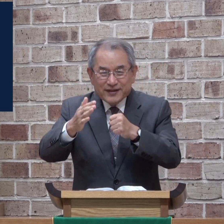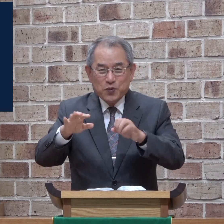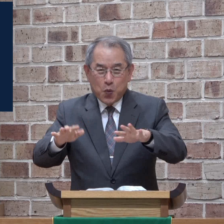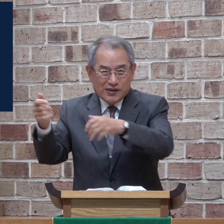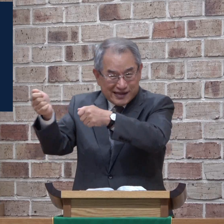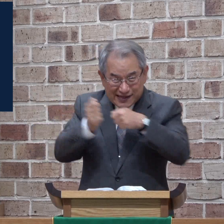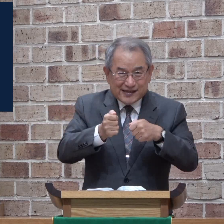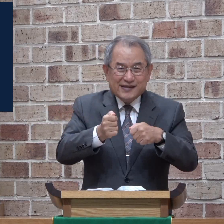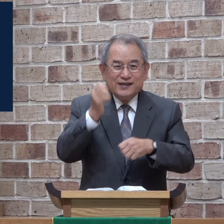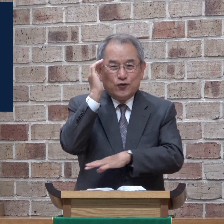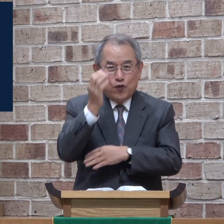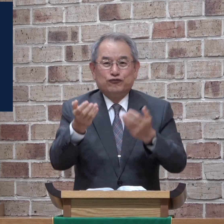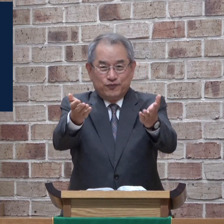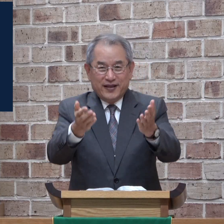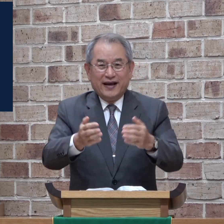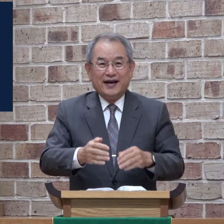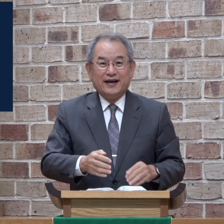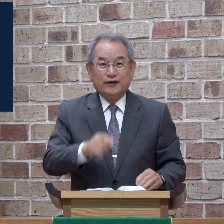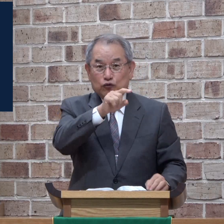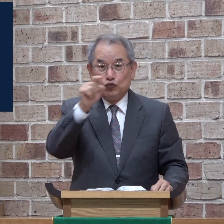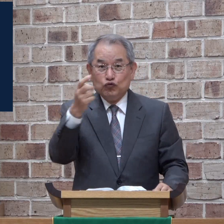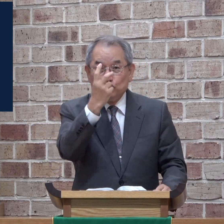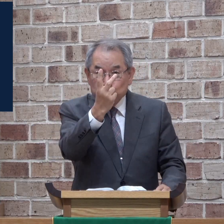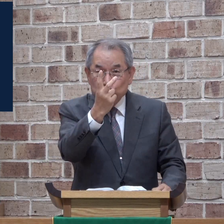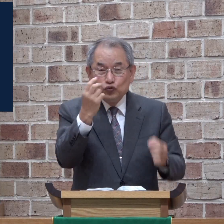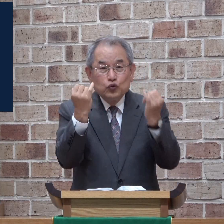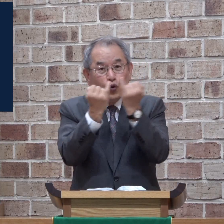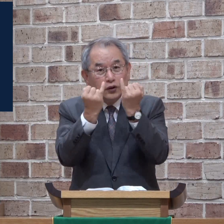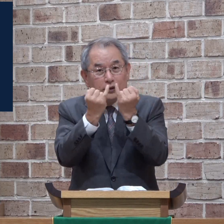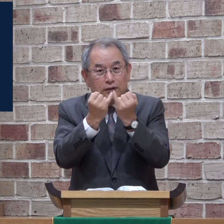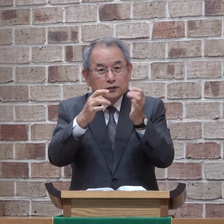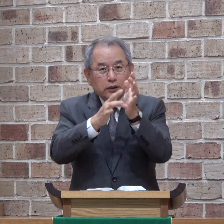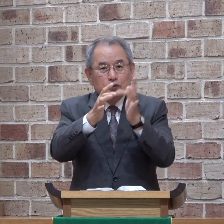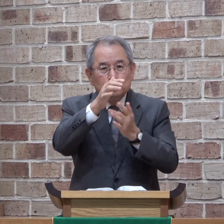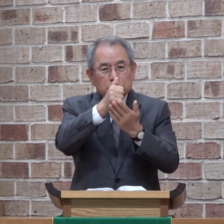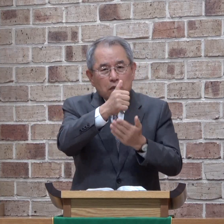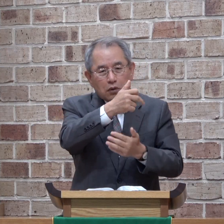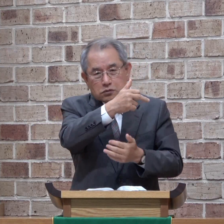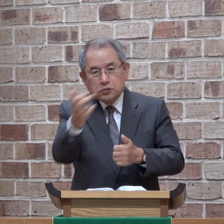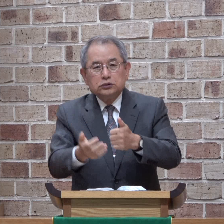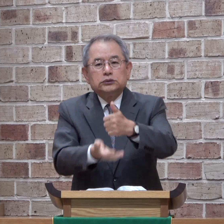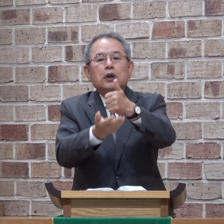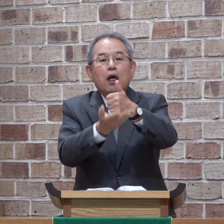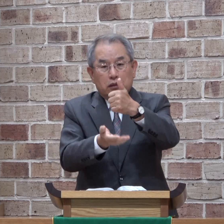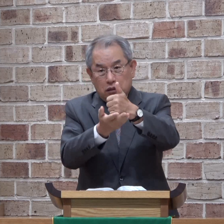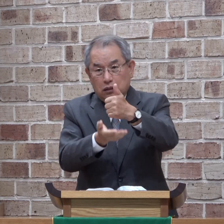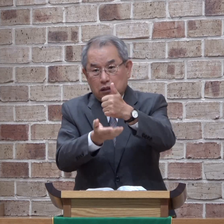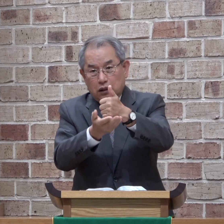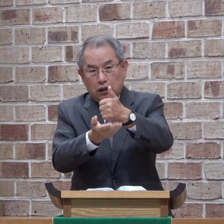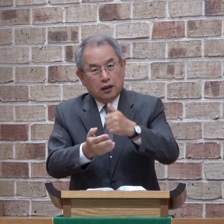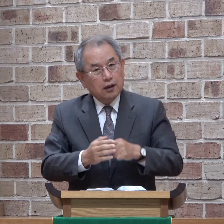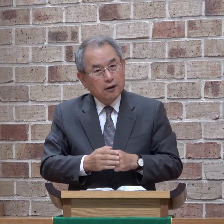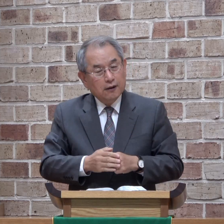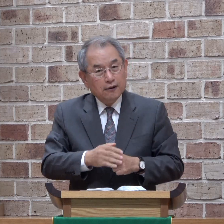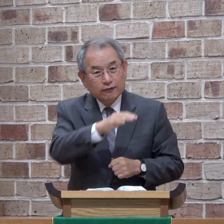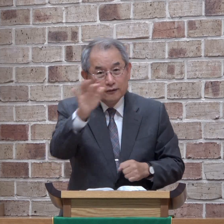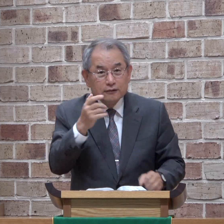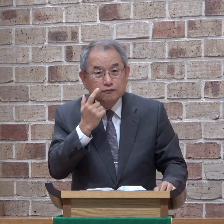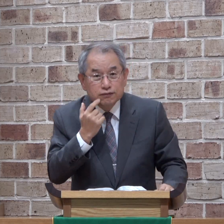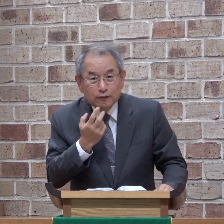오늘 이 두 백부장과 가난한 여자에 대해서 예수님께서 크게 그 믿음을 칭찬하십니다. 여러분,